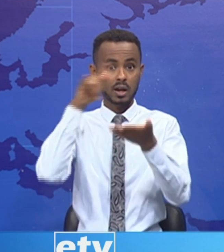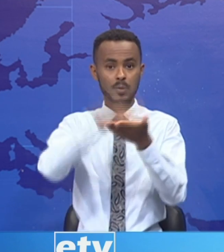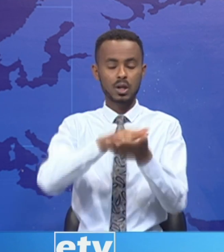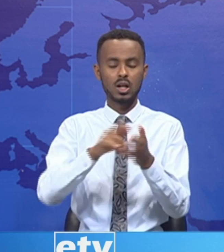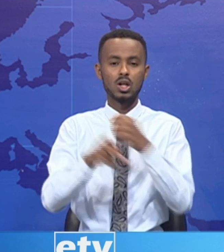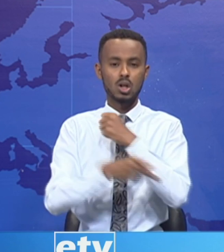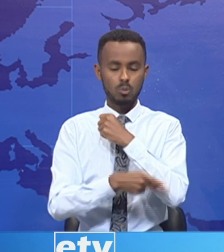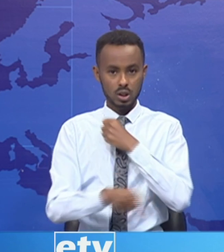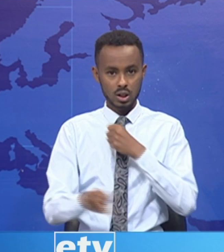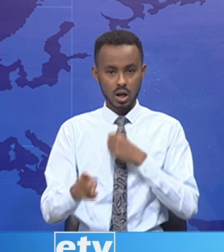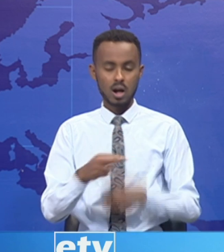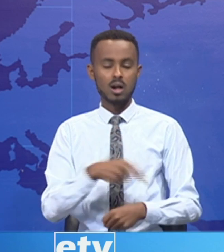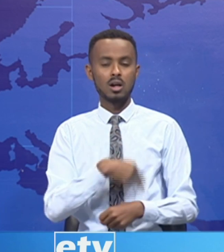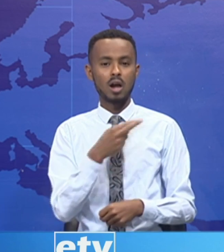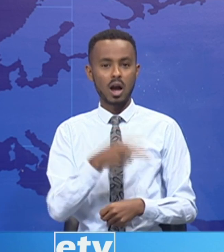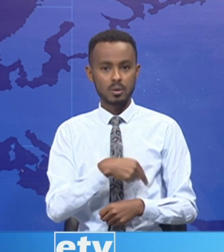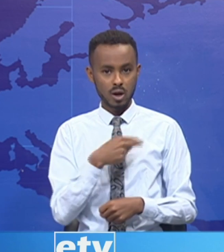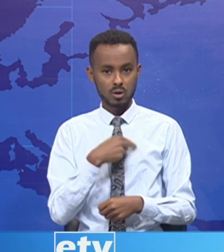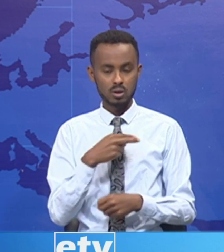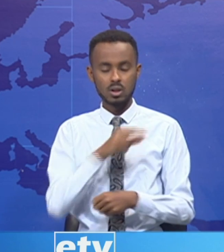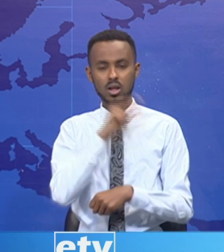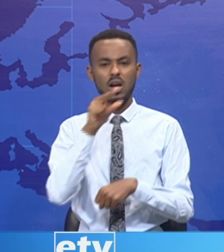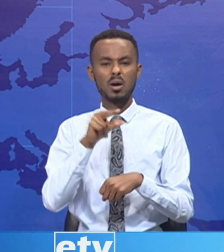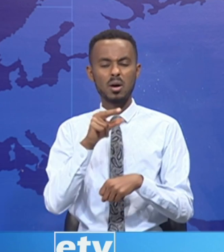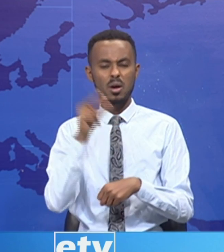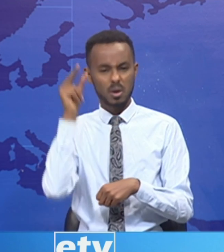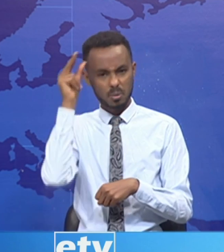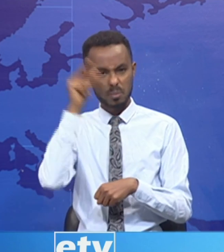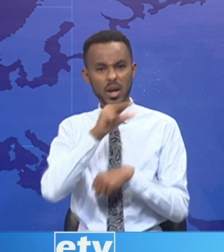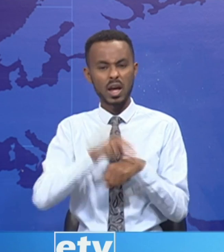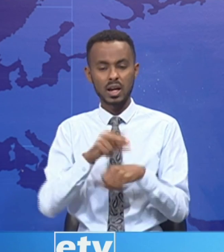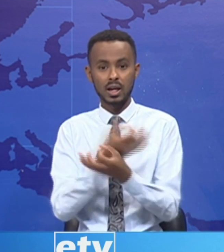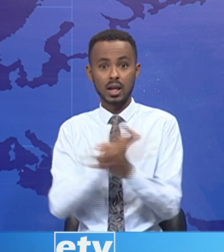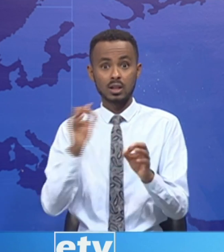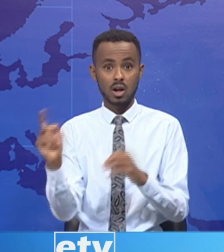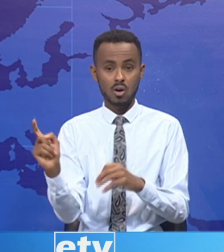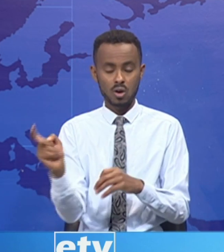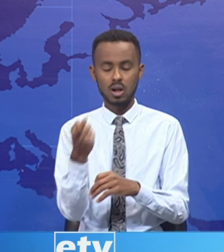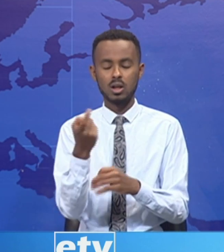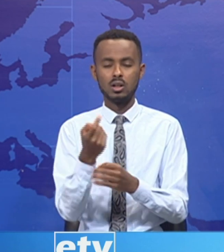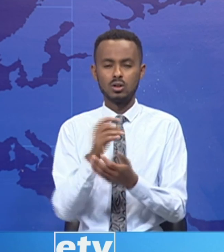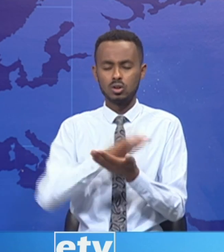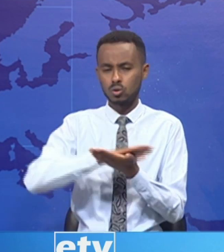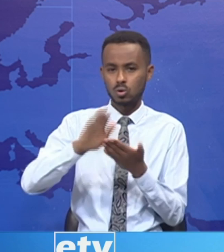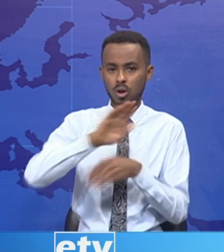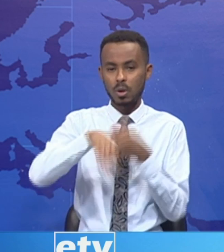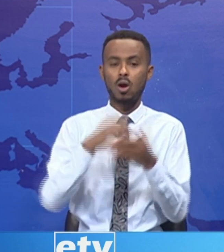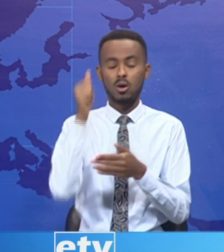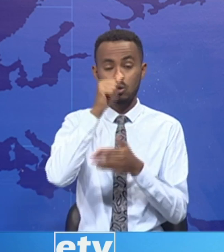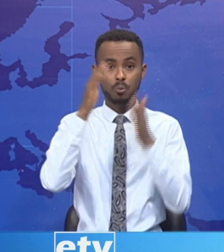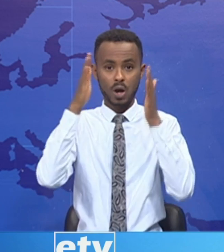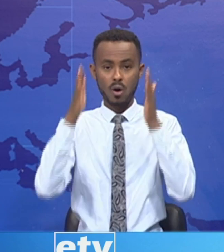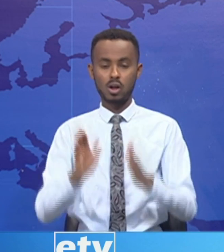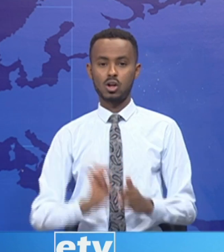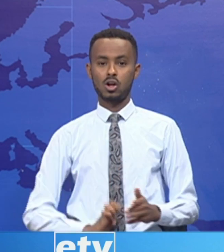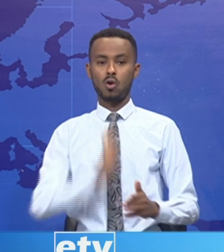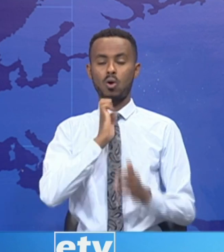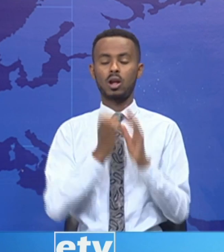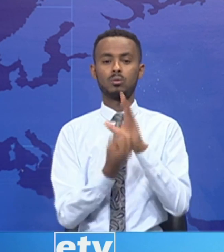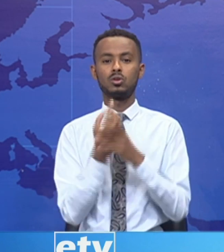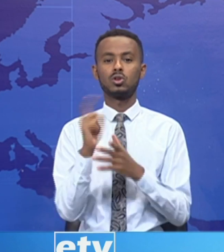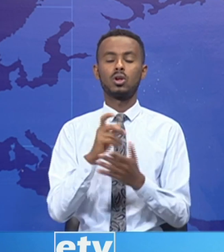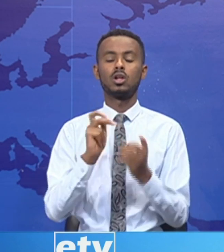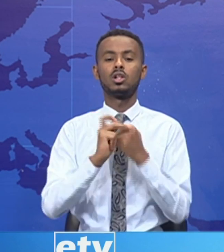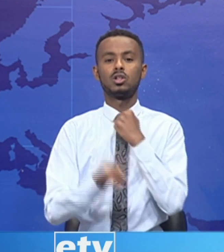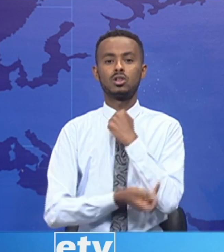ከፖለቲካ ከሃይማኖት ከብሔር ነጻ የሆነ ንጹህ የመላው የኢትዮጵያውያን የኩራት ምንጭ የሆነ ኩባንያ